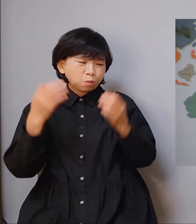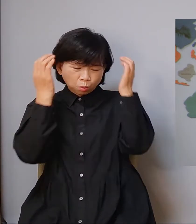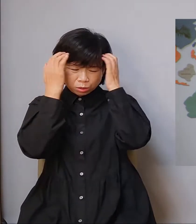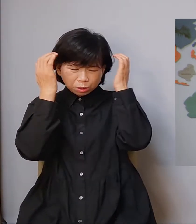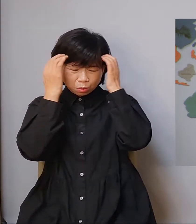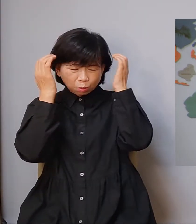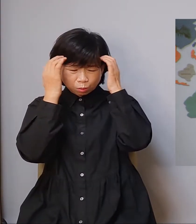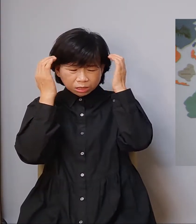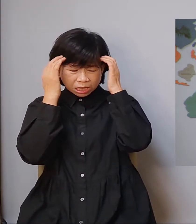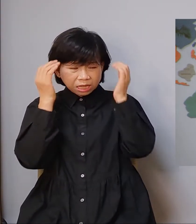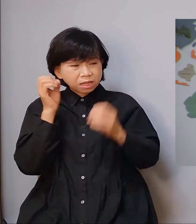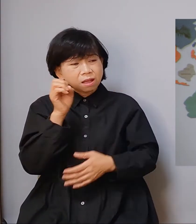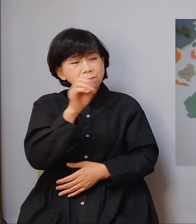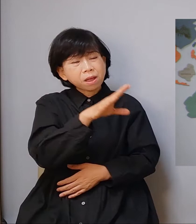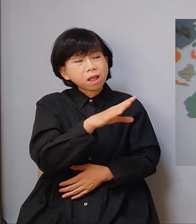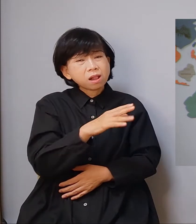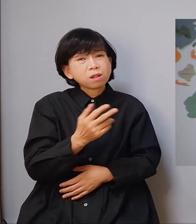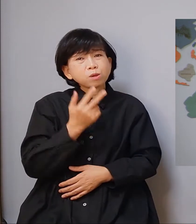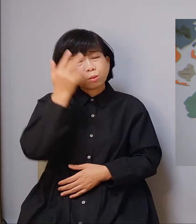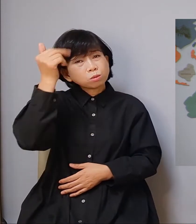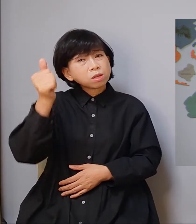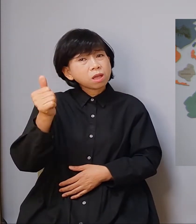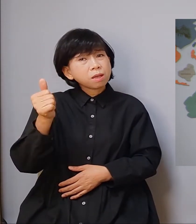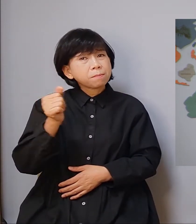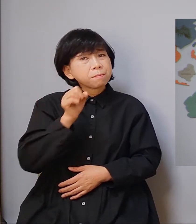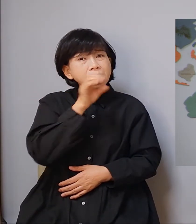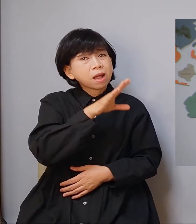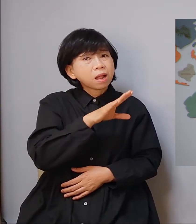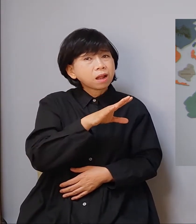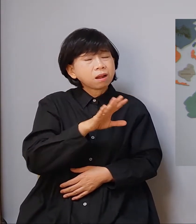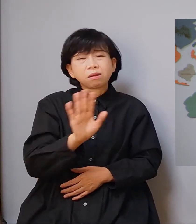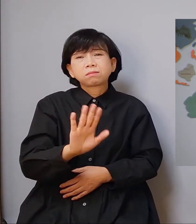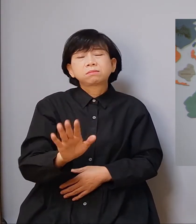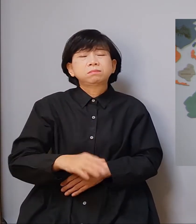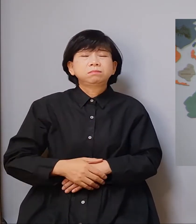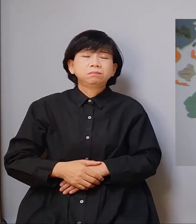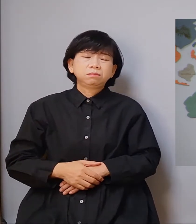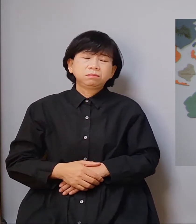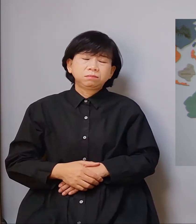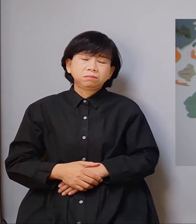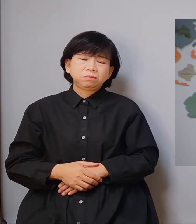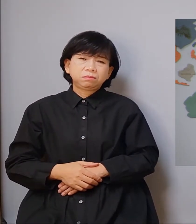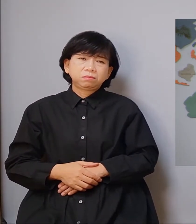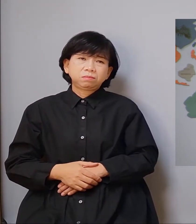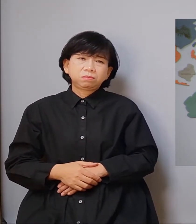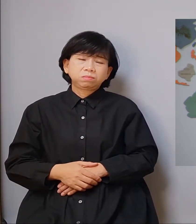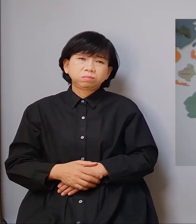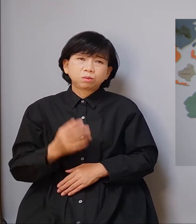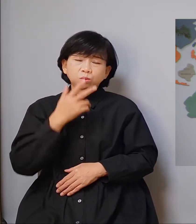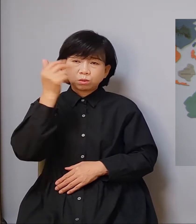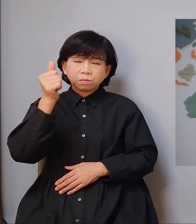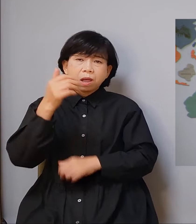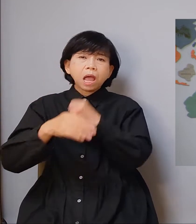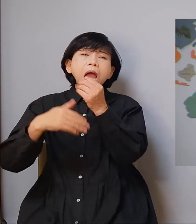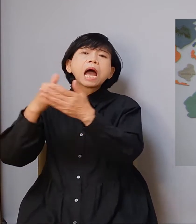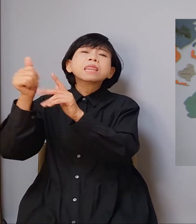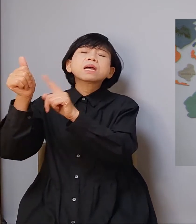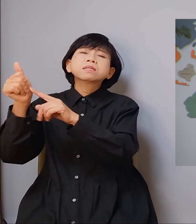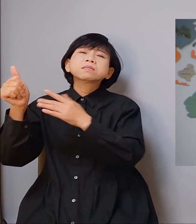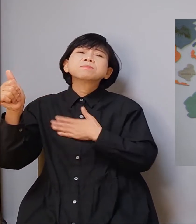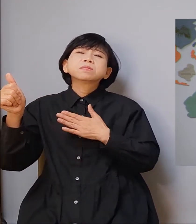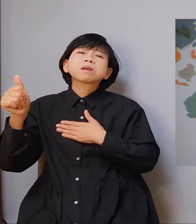왔습니다 라고 지금 요셉이 이야기하는 걸까요? 그것도 아닙니다. 그는 하나님이 자신을